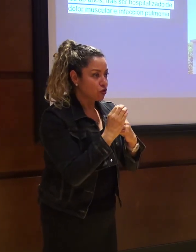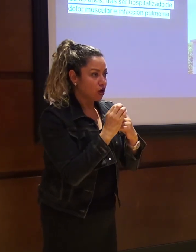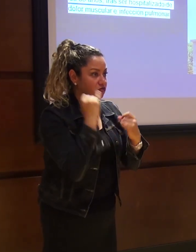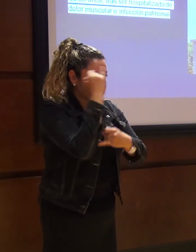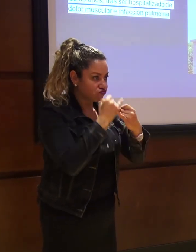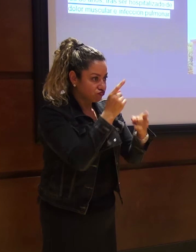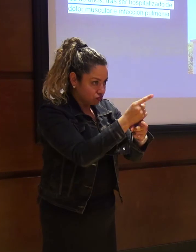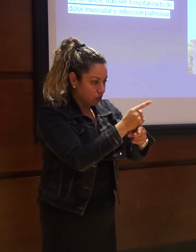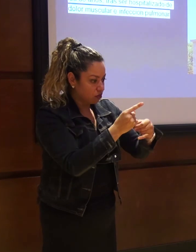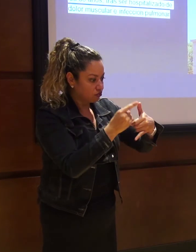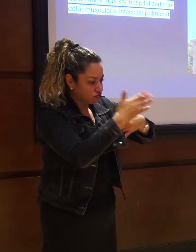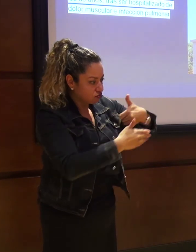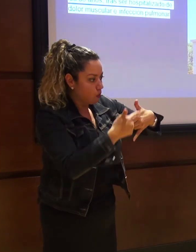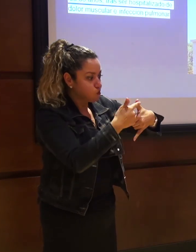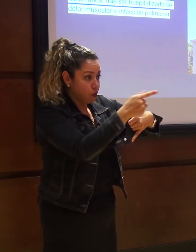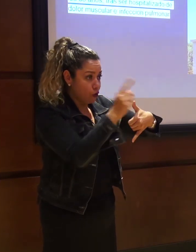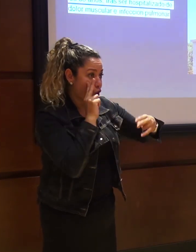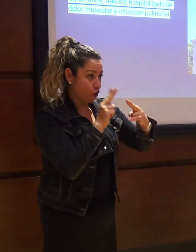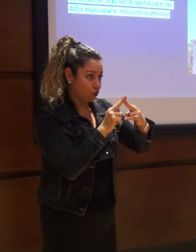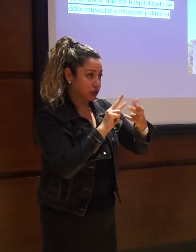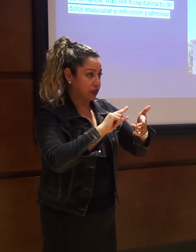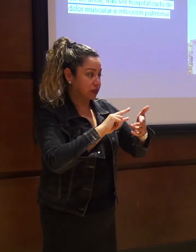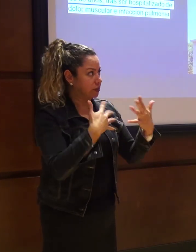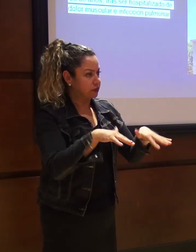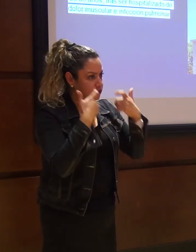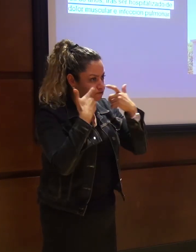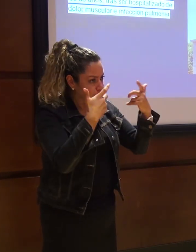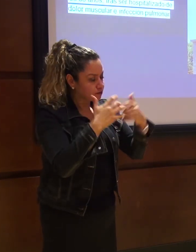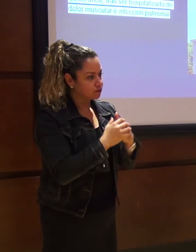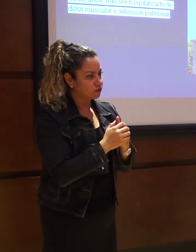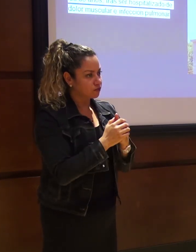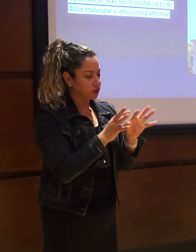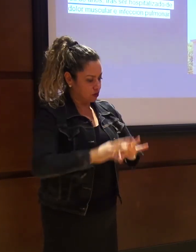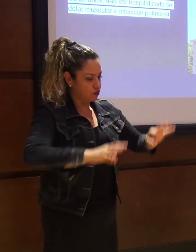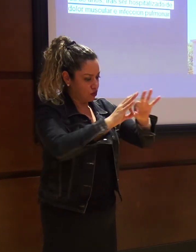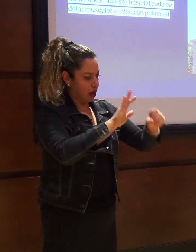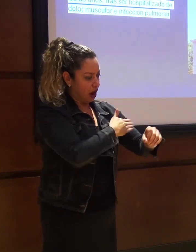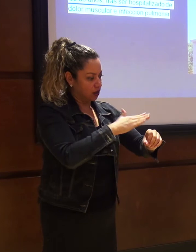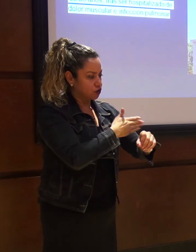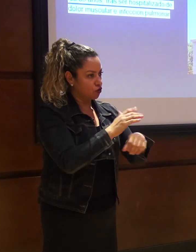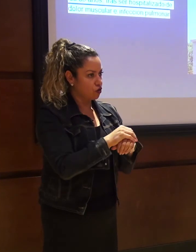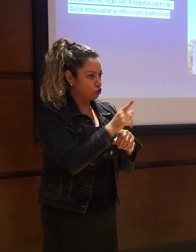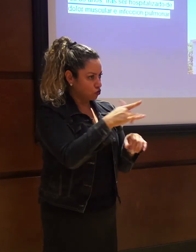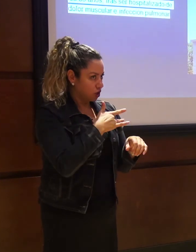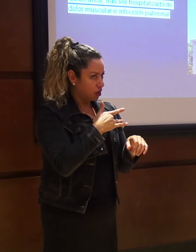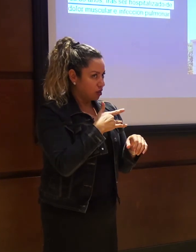también pues más valor a estas letras, o se puede apreciar de una manera distinta.